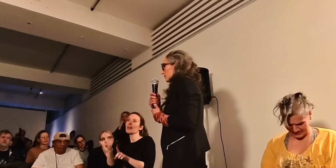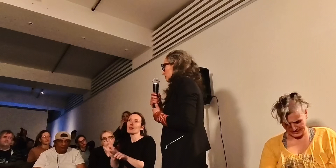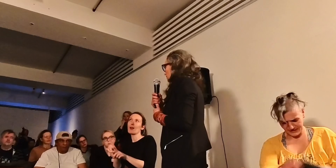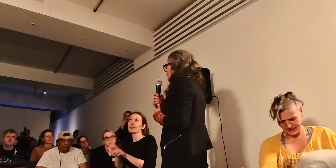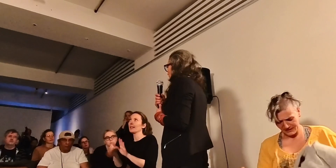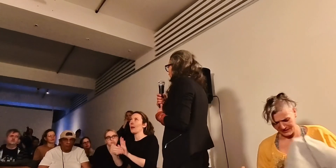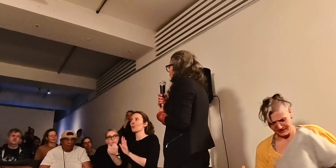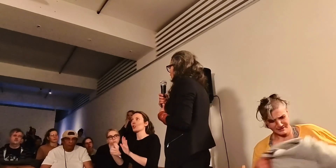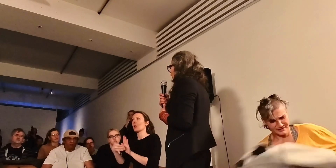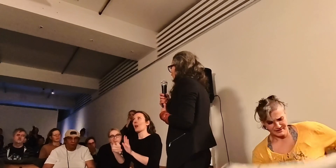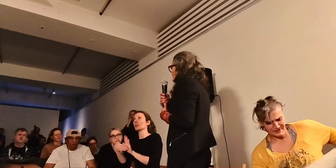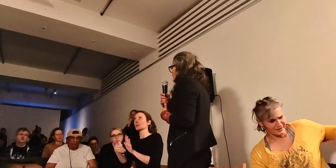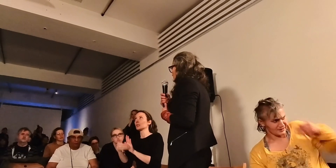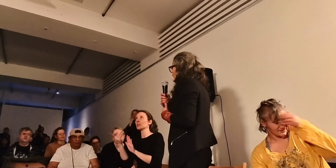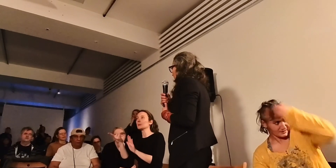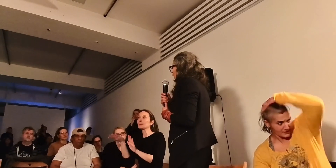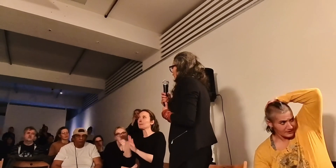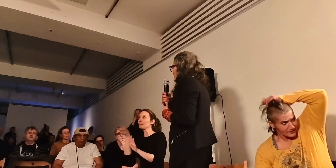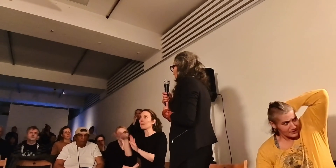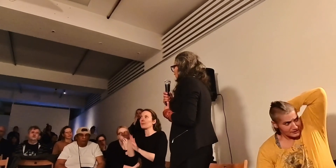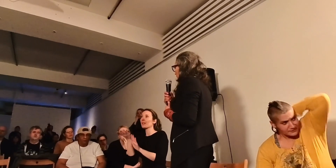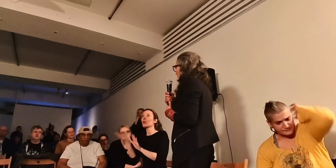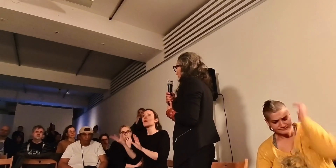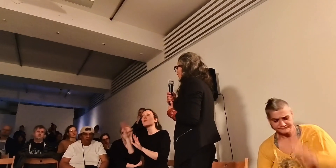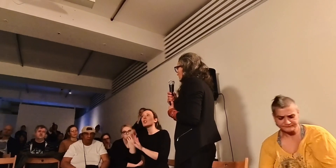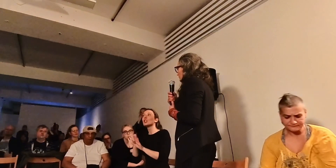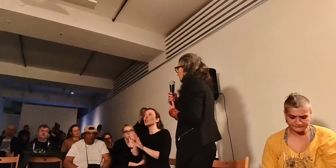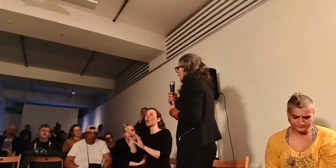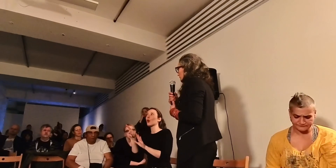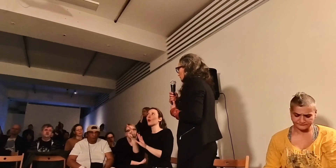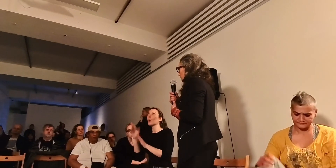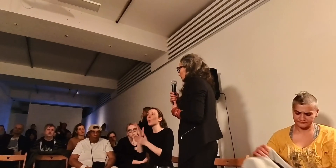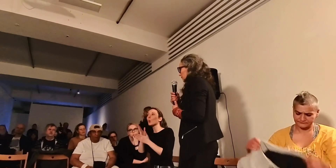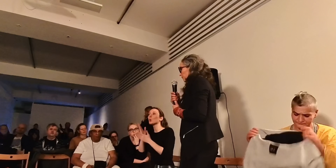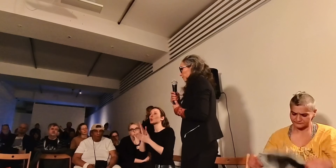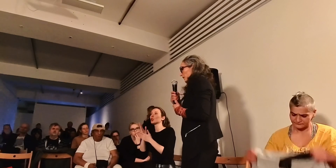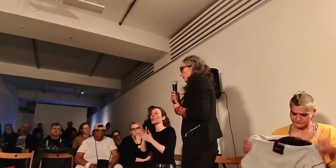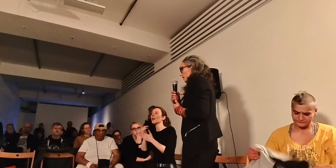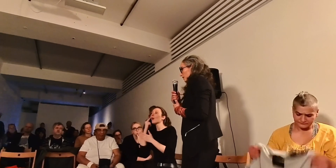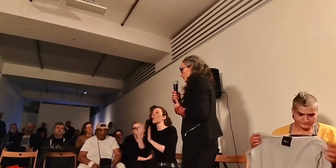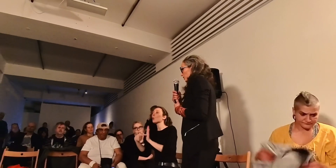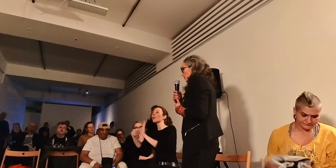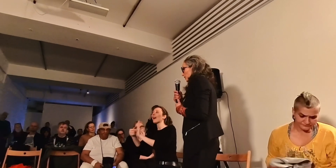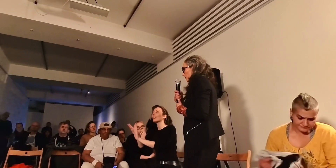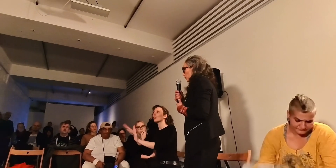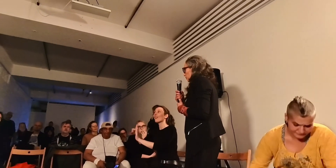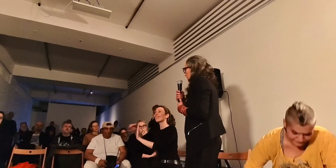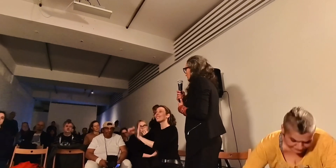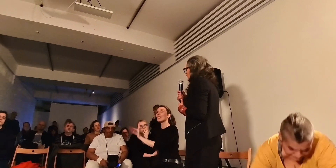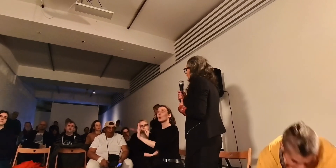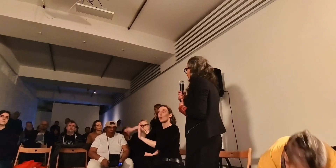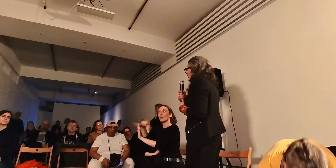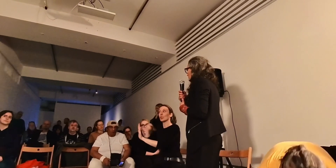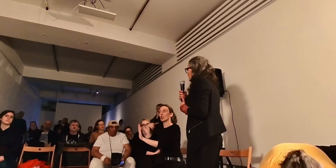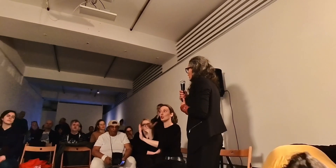kde díky tomu vznikají možnosti vlastně tu jejich situaci debatovat a šíří tedy